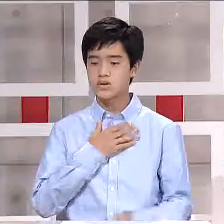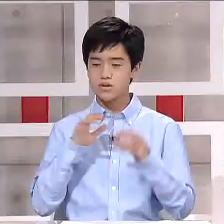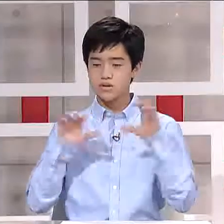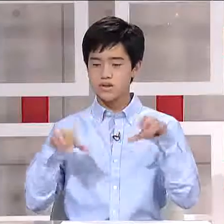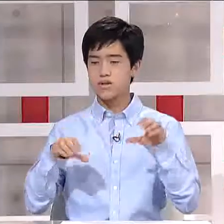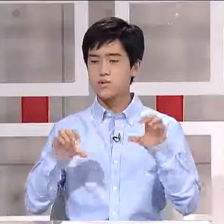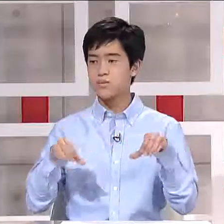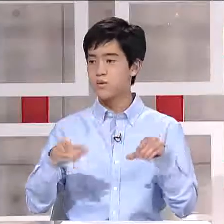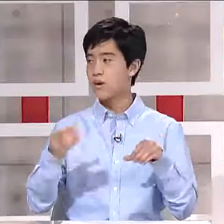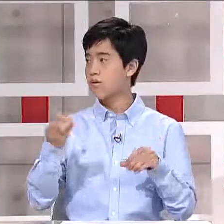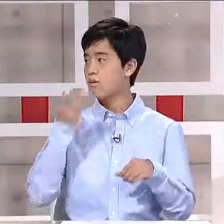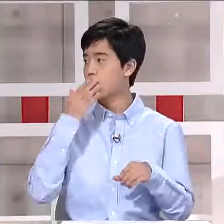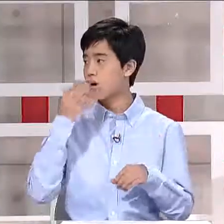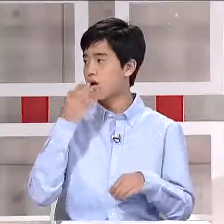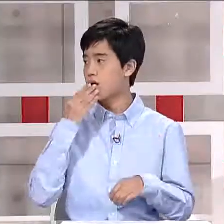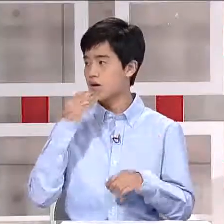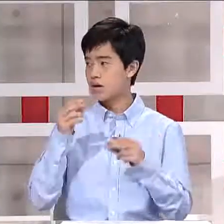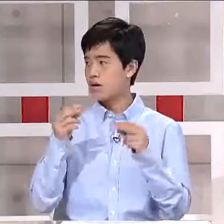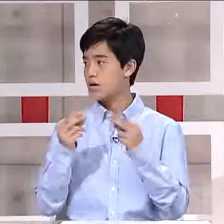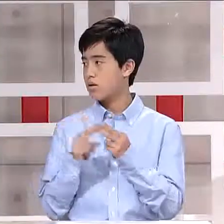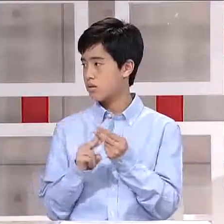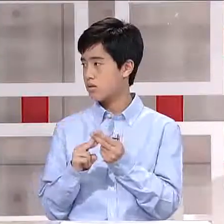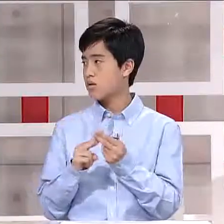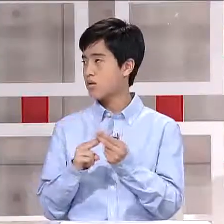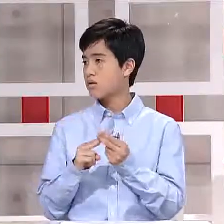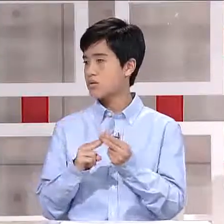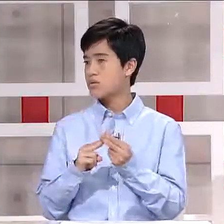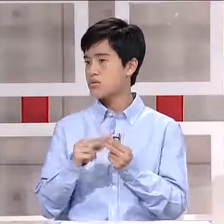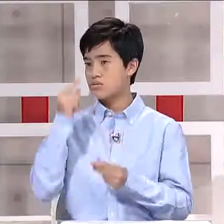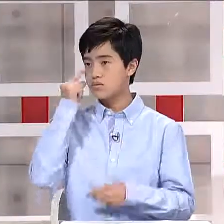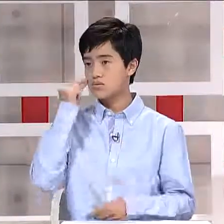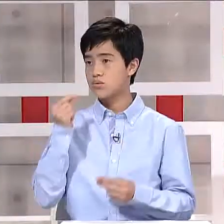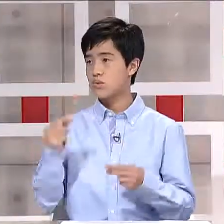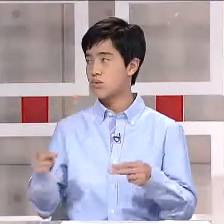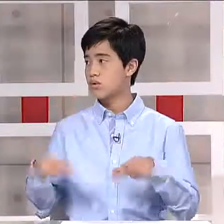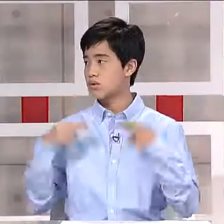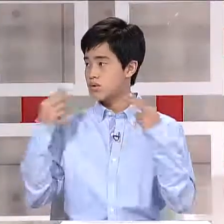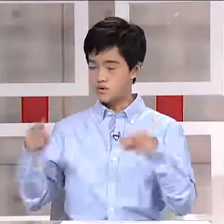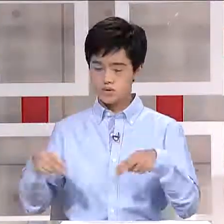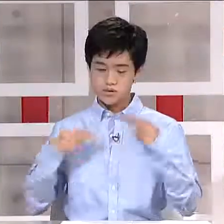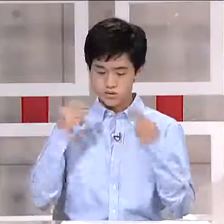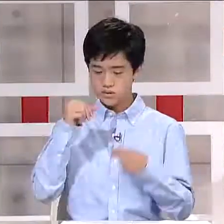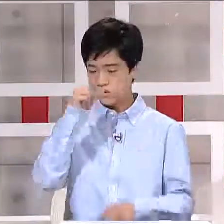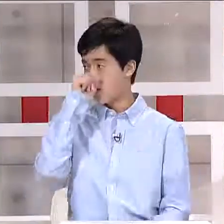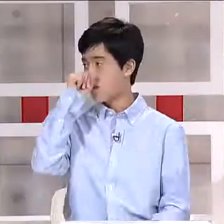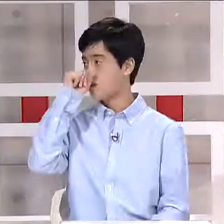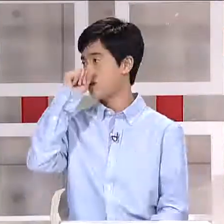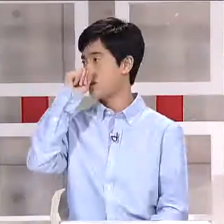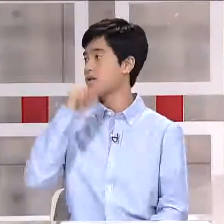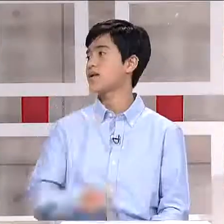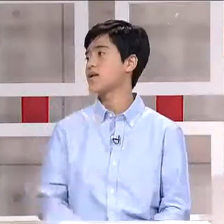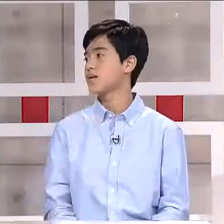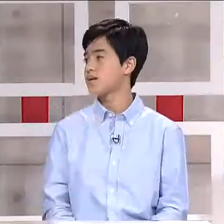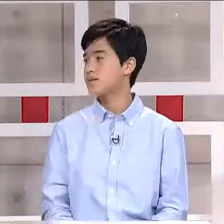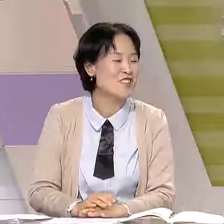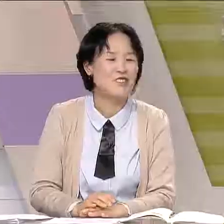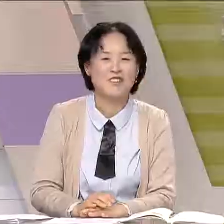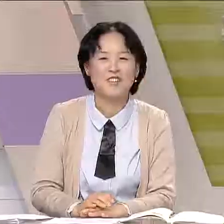김밥과 우동을 좋아합니다. 네. 잘 해주셨어요.